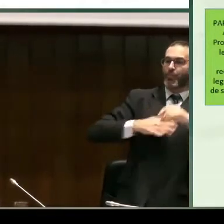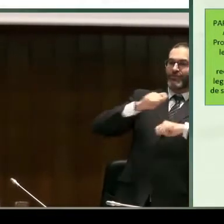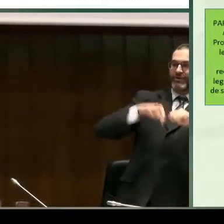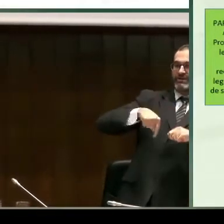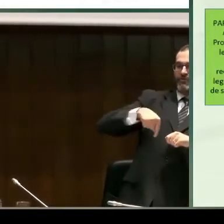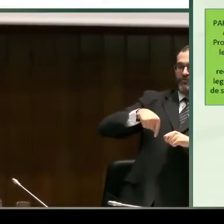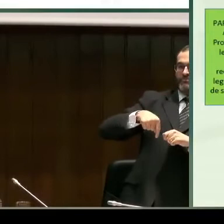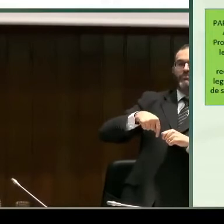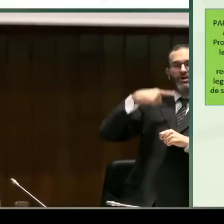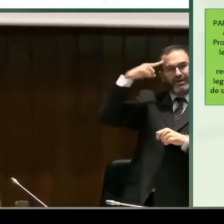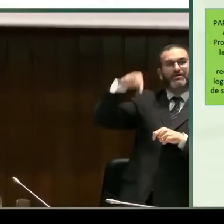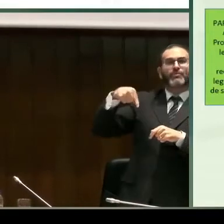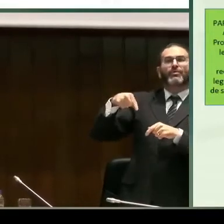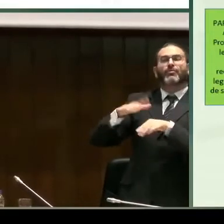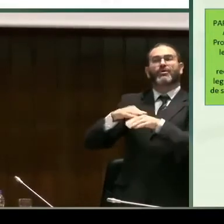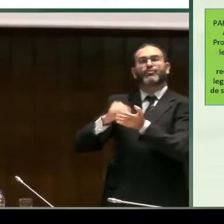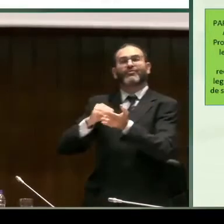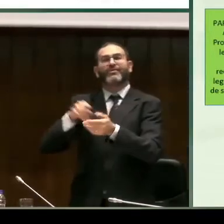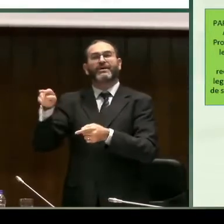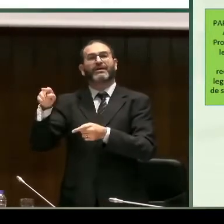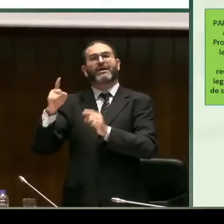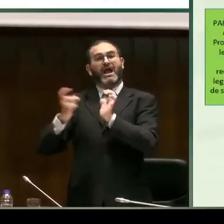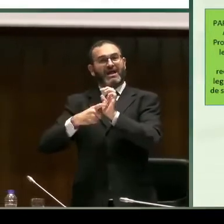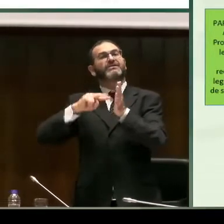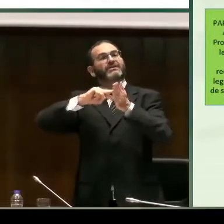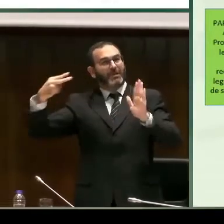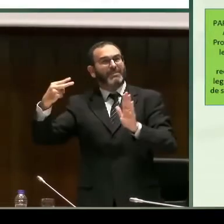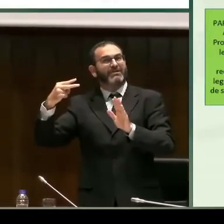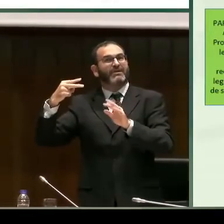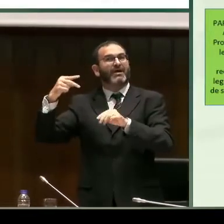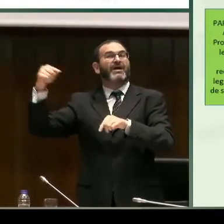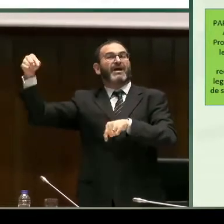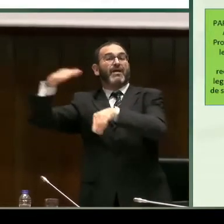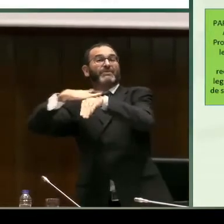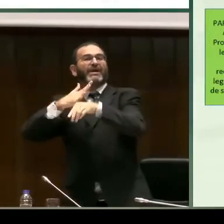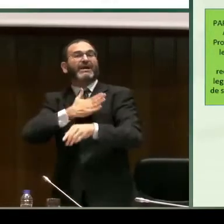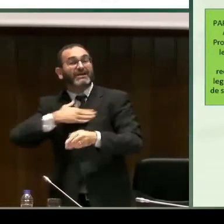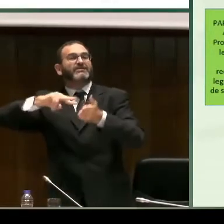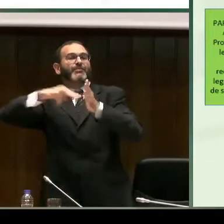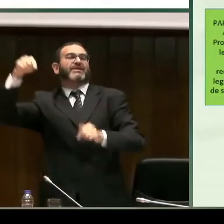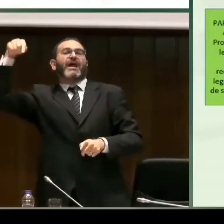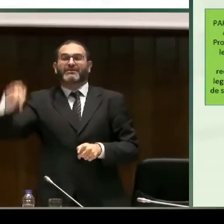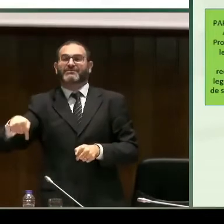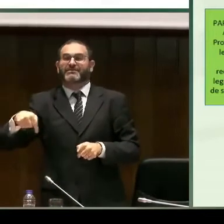ley que se reflejan en nuestro posicionamiento como movimiento asociativo.